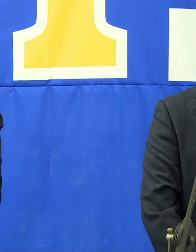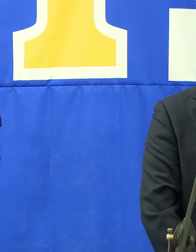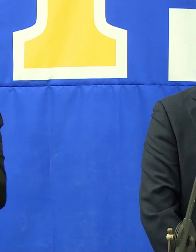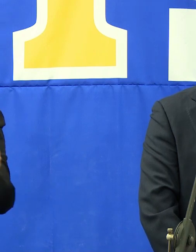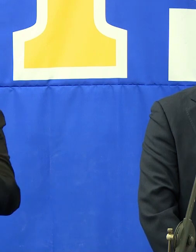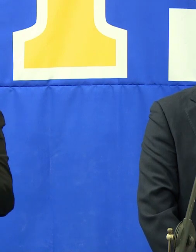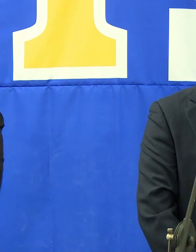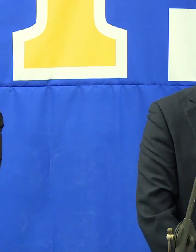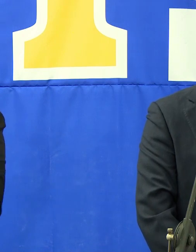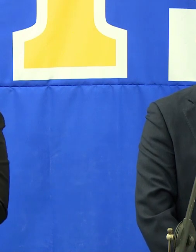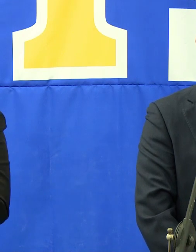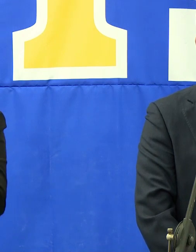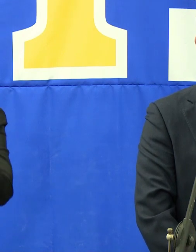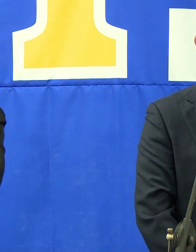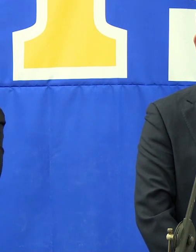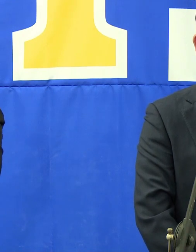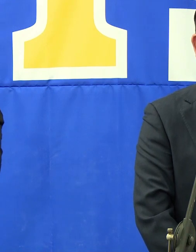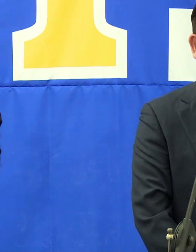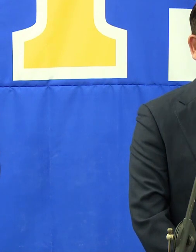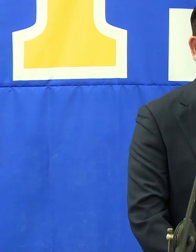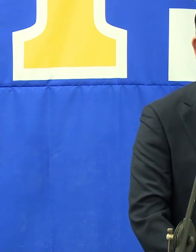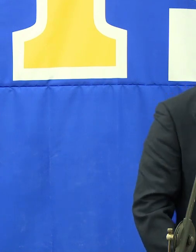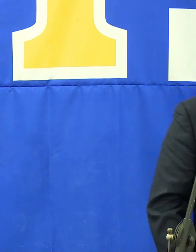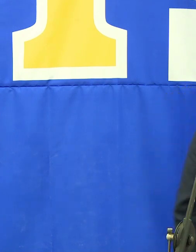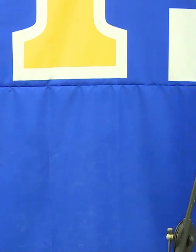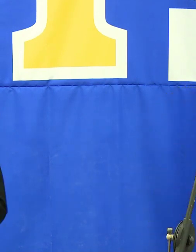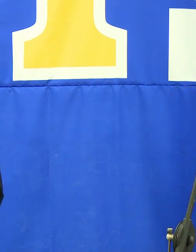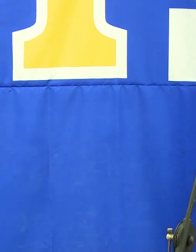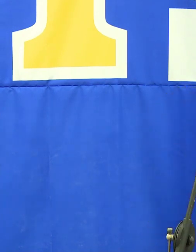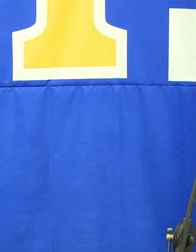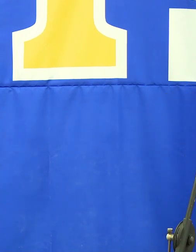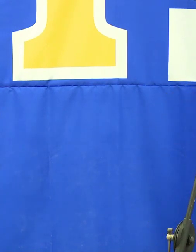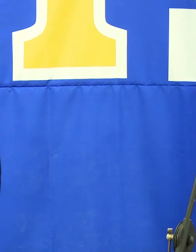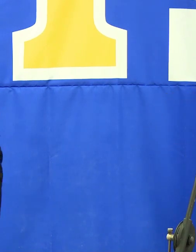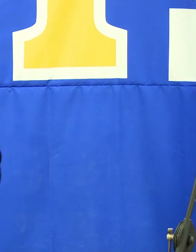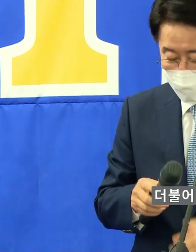있도록 여러분들께서 많이 도와주시길 부탁드리겠습니다. 감사합니다.